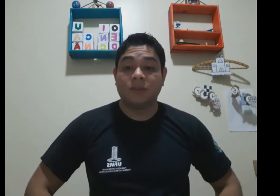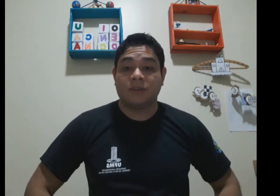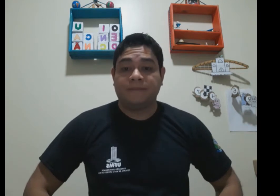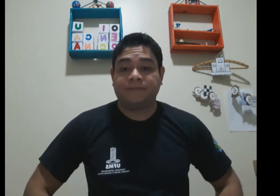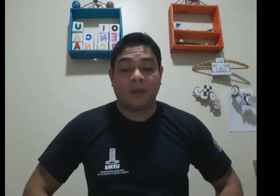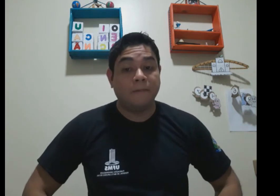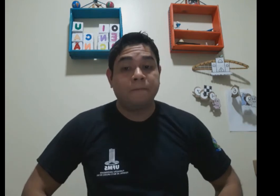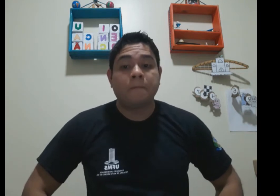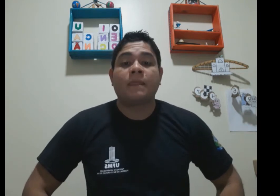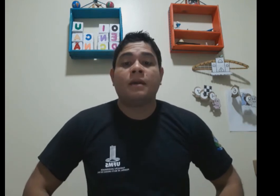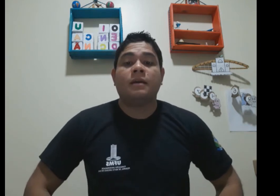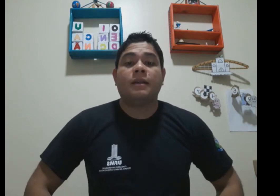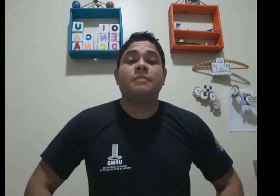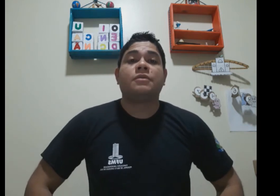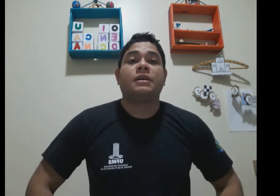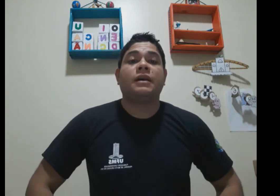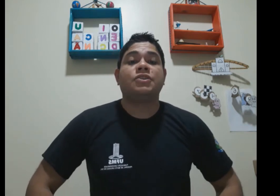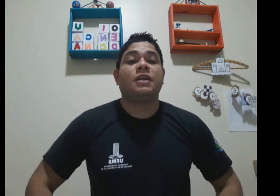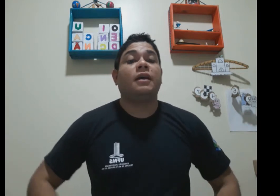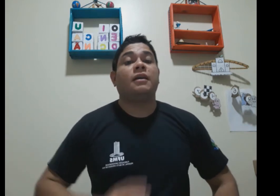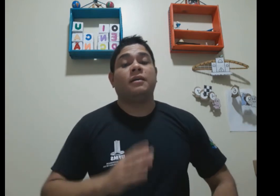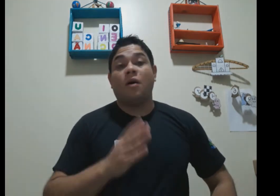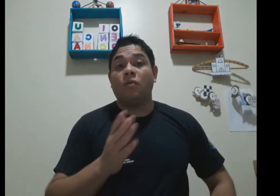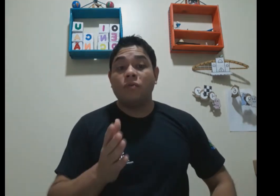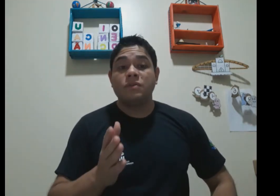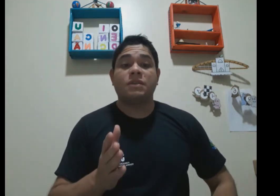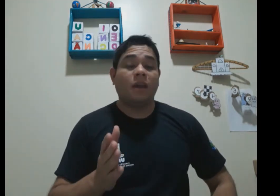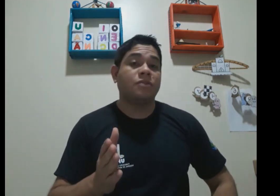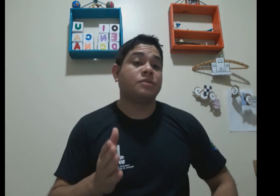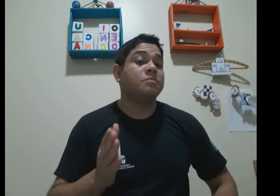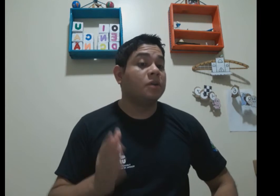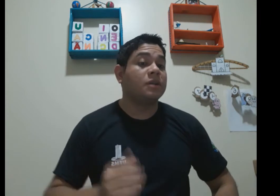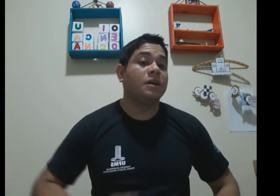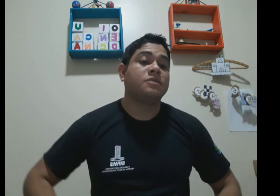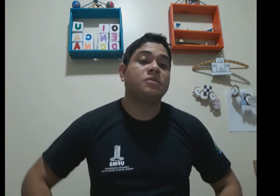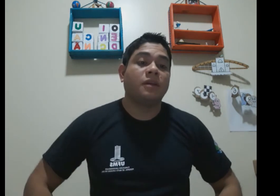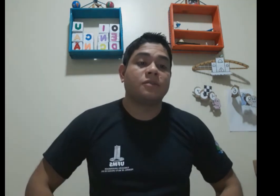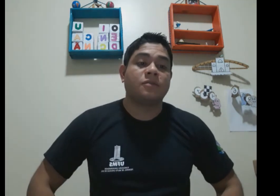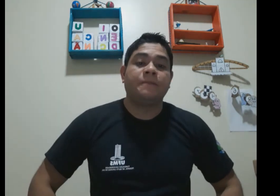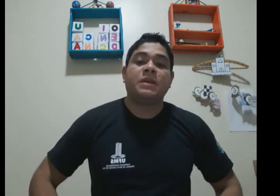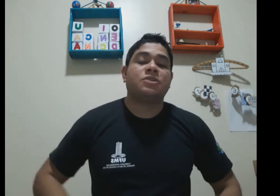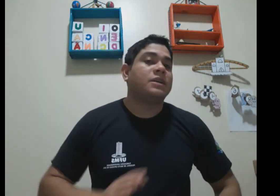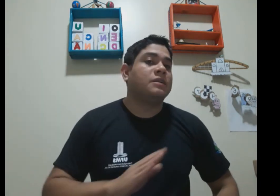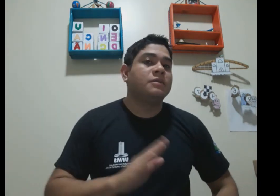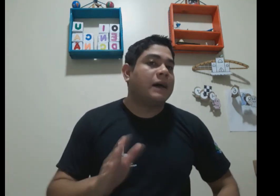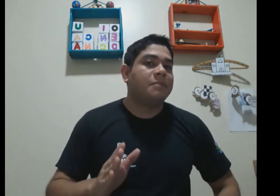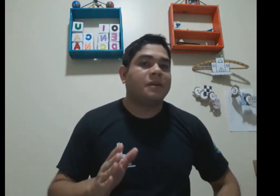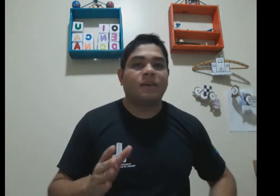discutir, né? Lembro que retirei alguns eixos importantes do texto, já que não dá para a gente